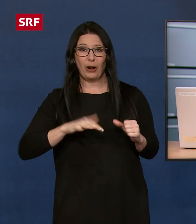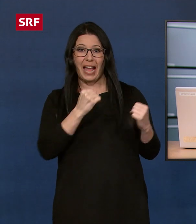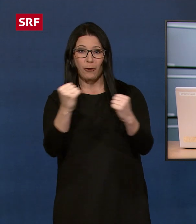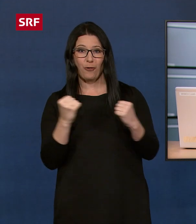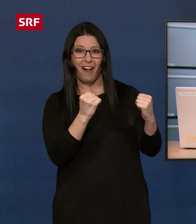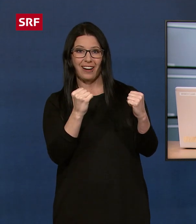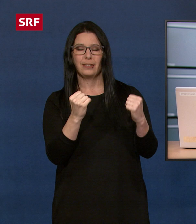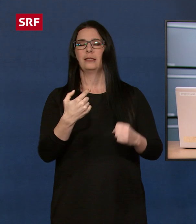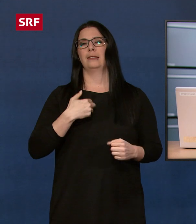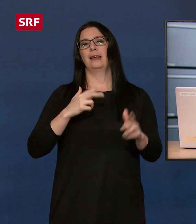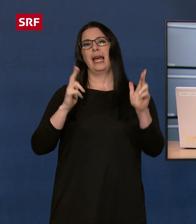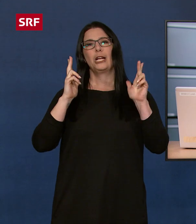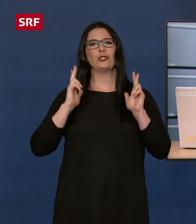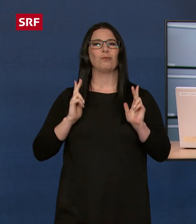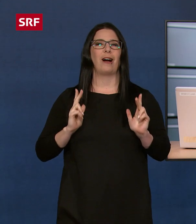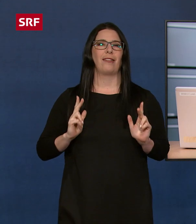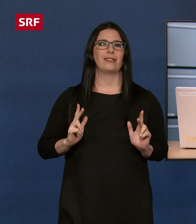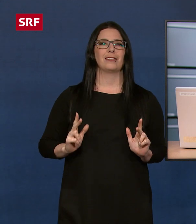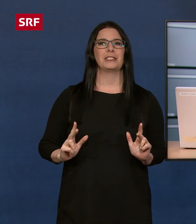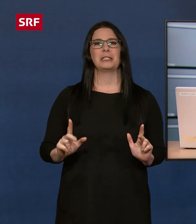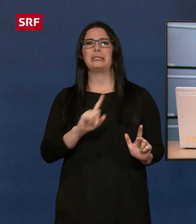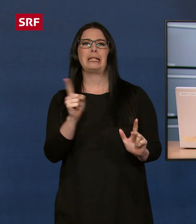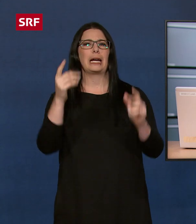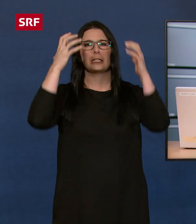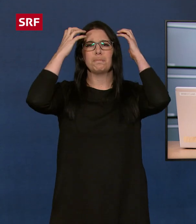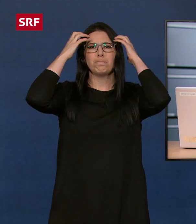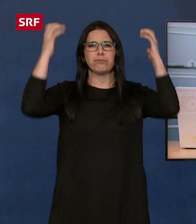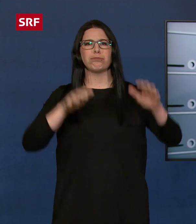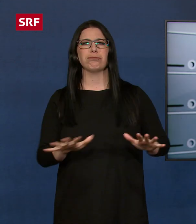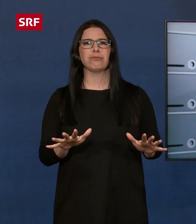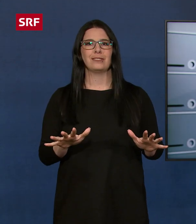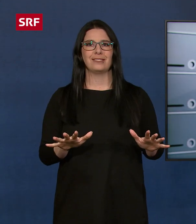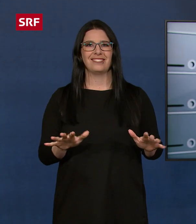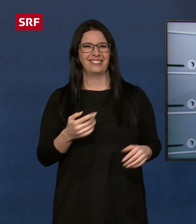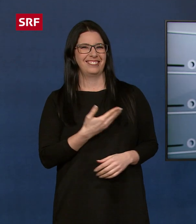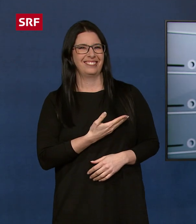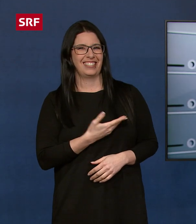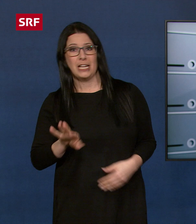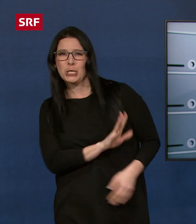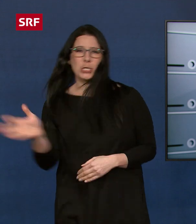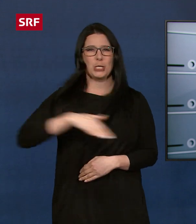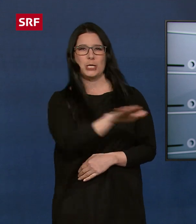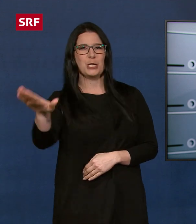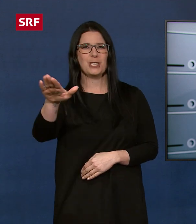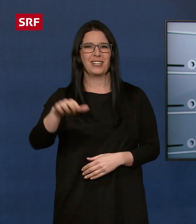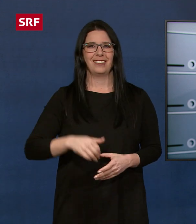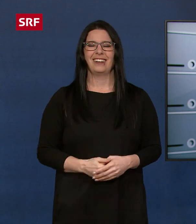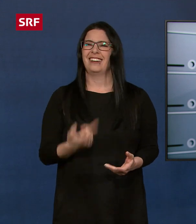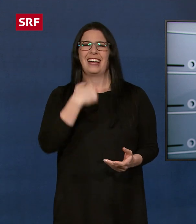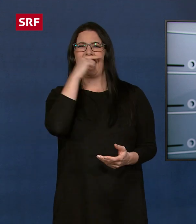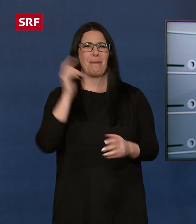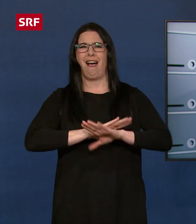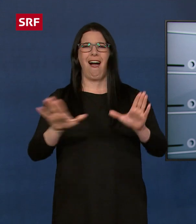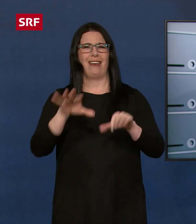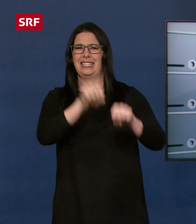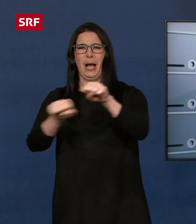sitze ganz entspannt im Auto und bin jetzt nicht mehr gestresst oder so. So. Ich würde wahrscheinlich